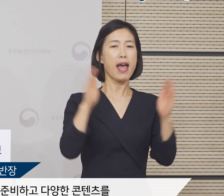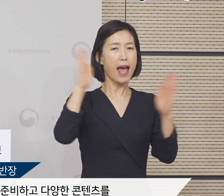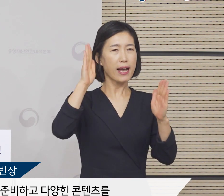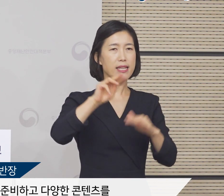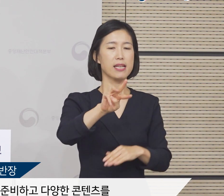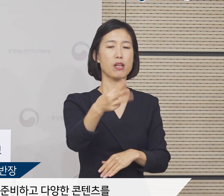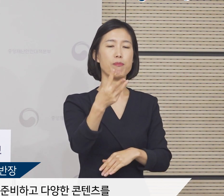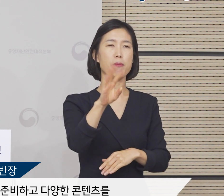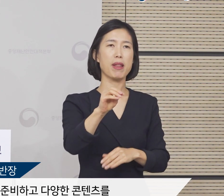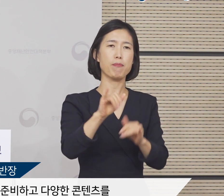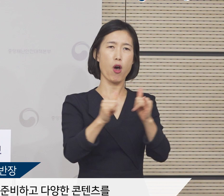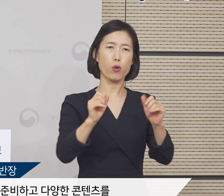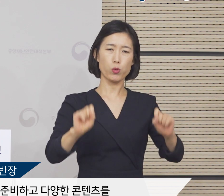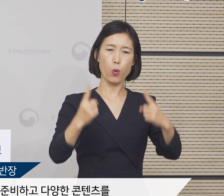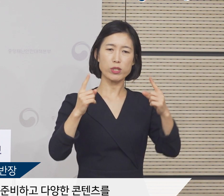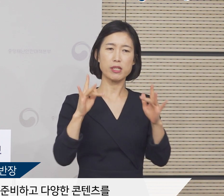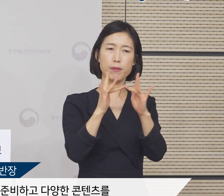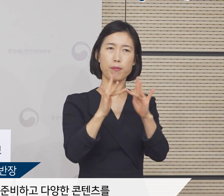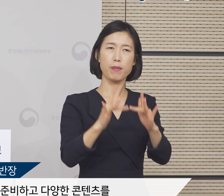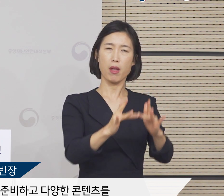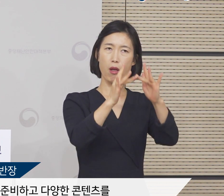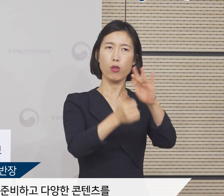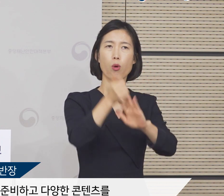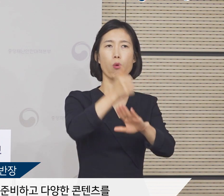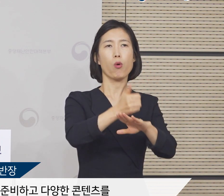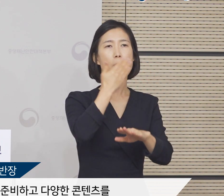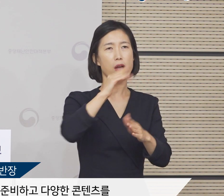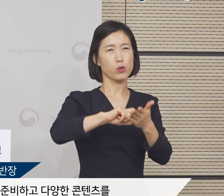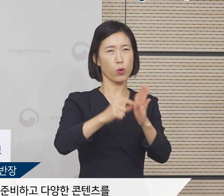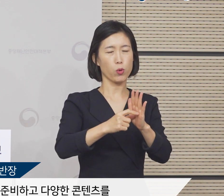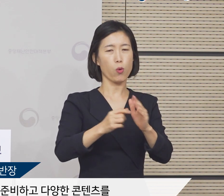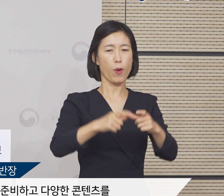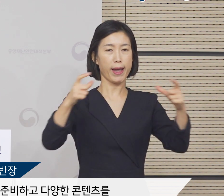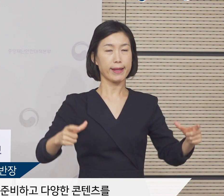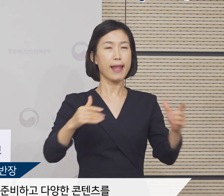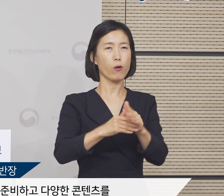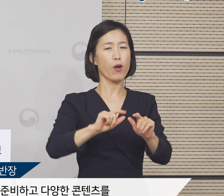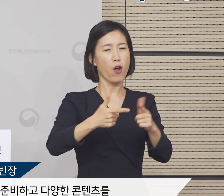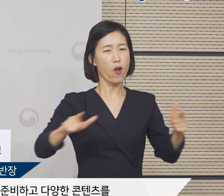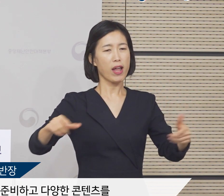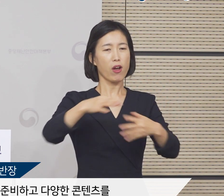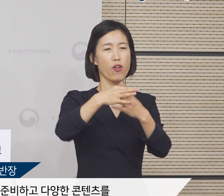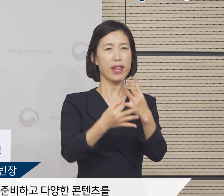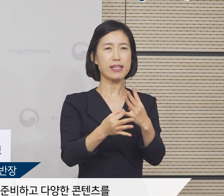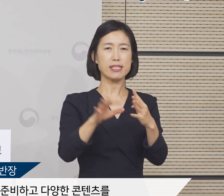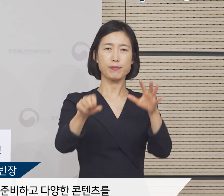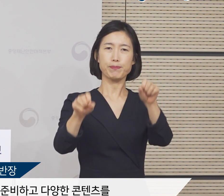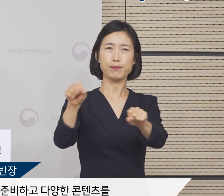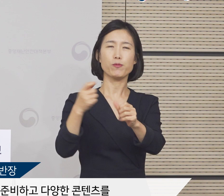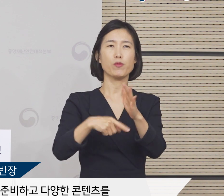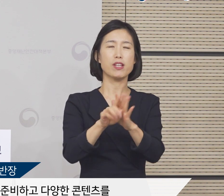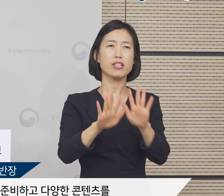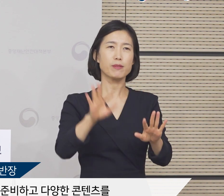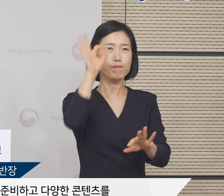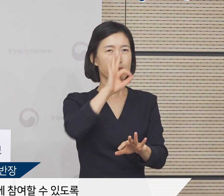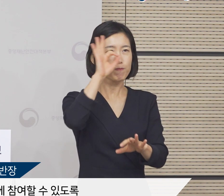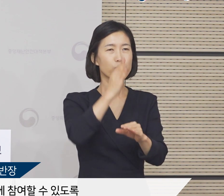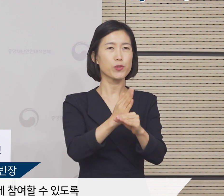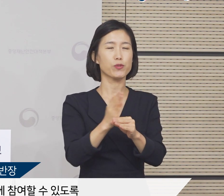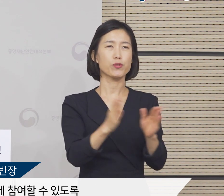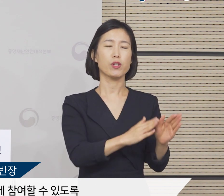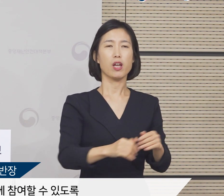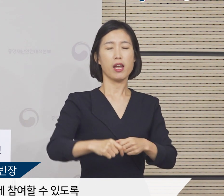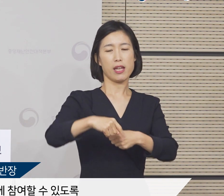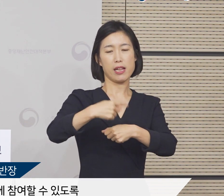300만 명이 동시에 접속 가능하도록 준비하고 다양한 콘텐츠를 확보하기 위해 협력 중입니다.